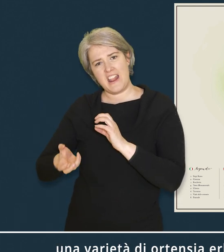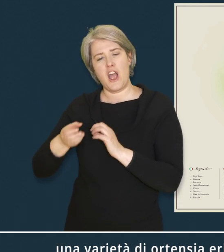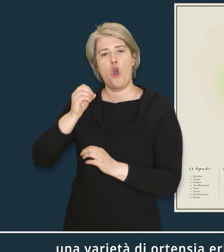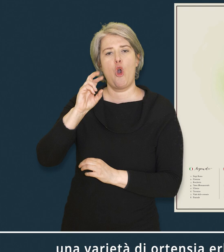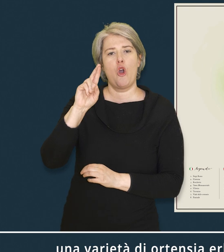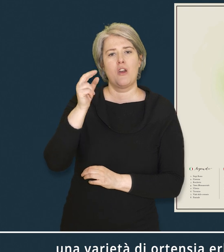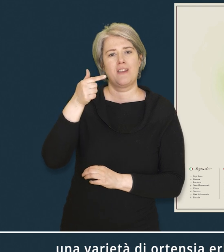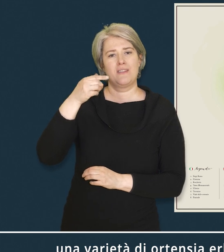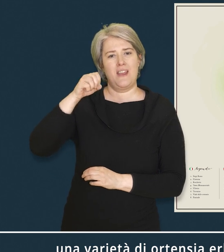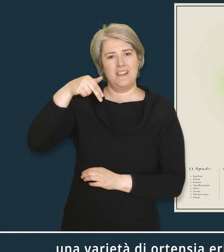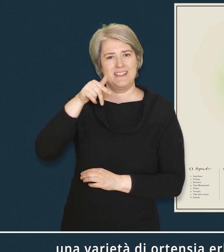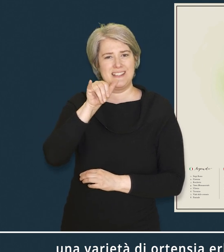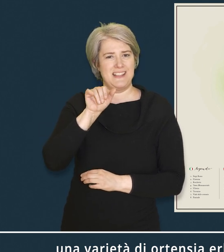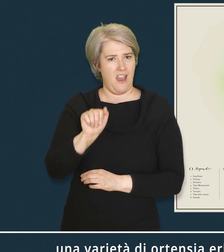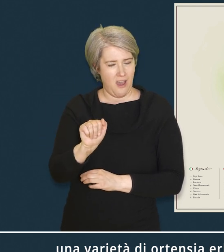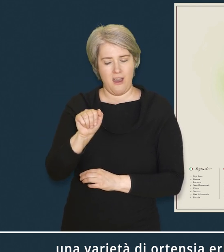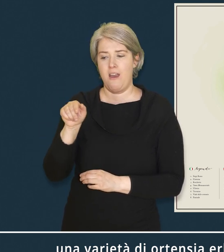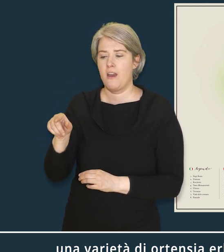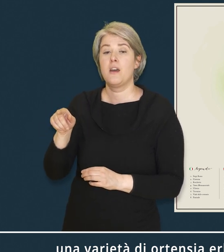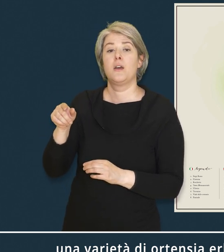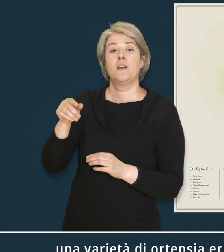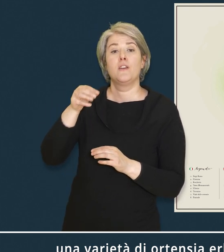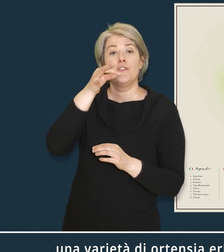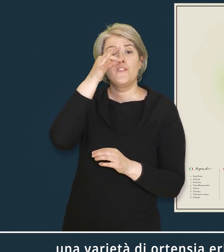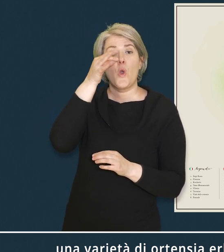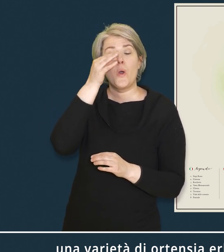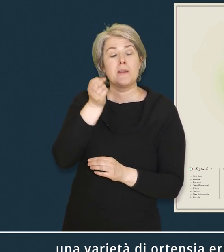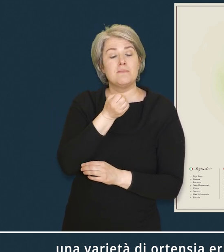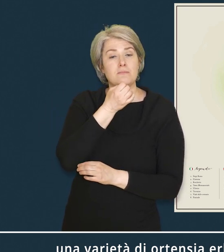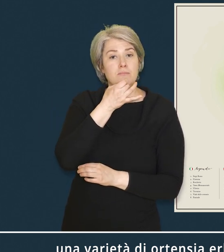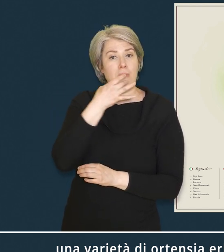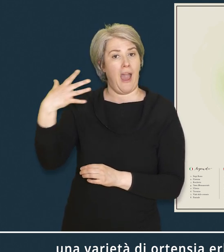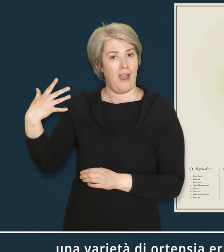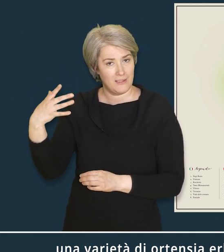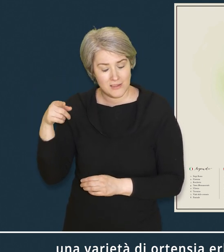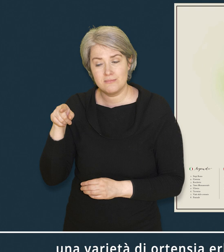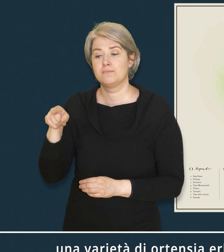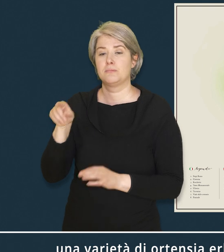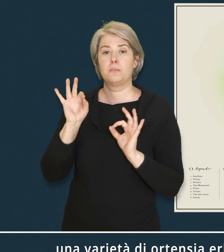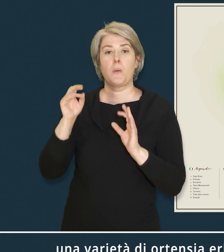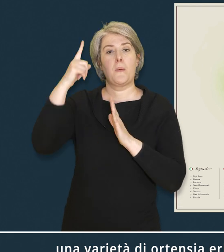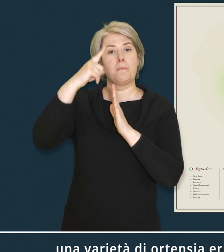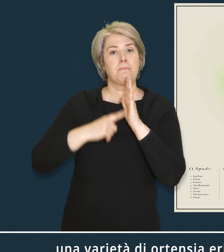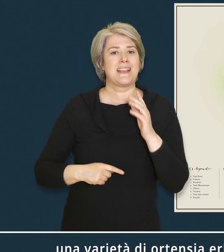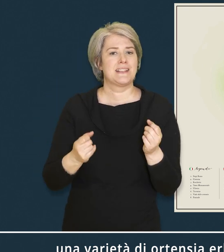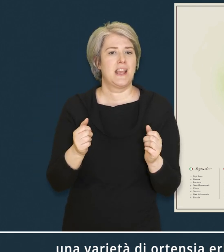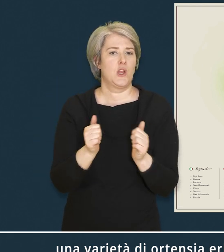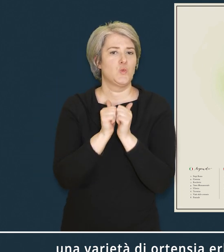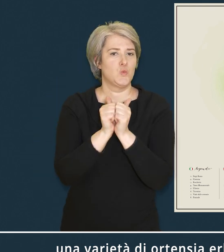Una varietà di ortensia erbacea dai grandi fiori bianchi che sbocciano nel mese di giugno.